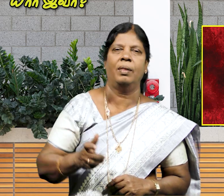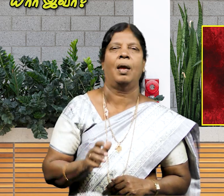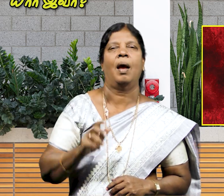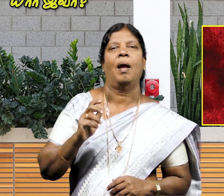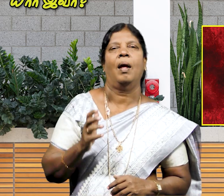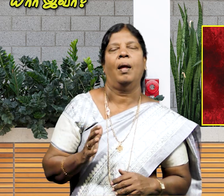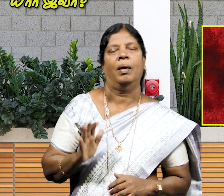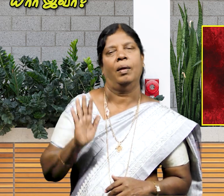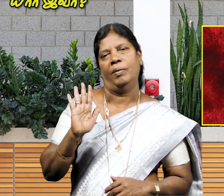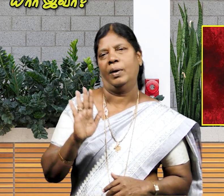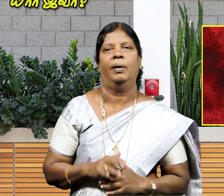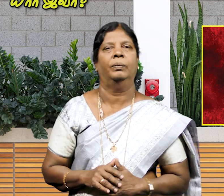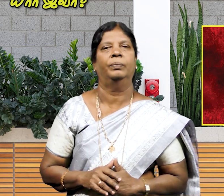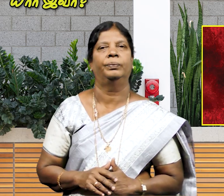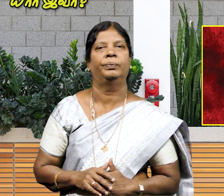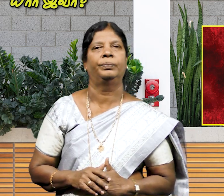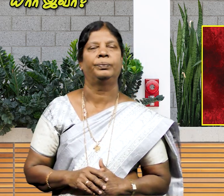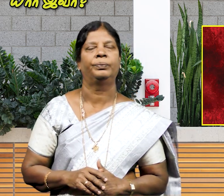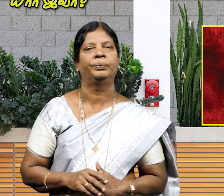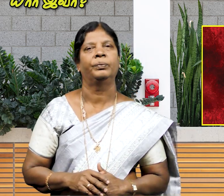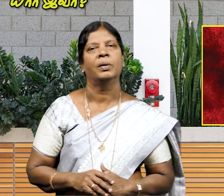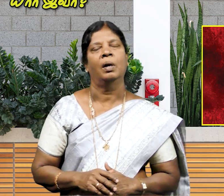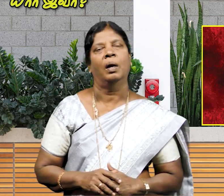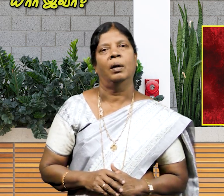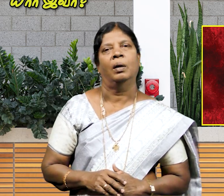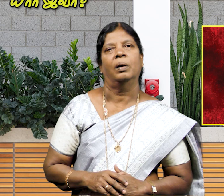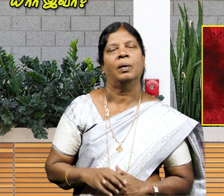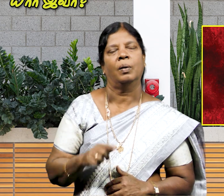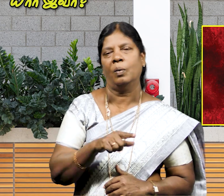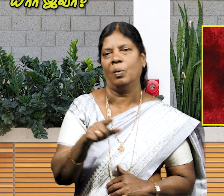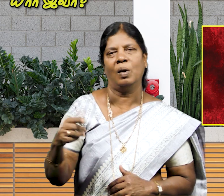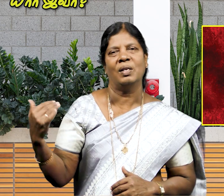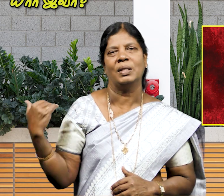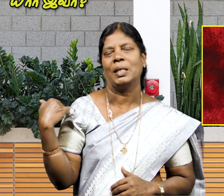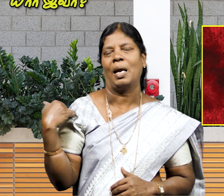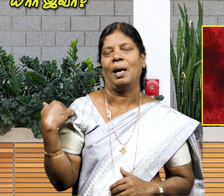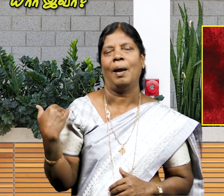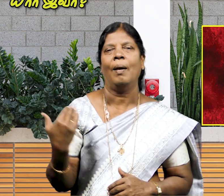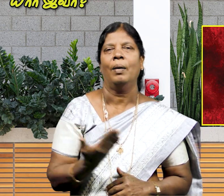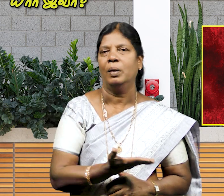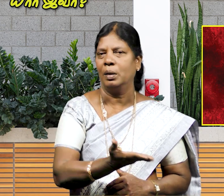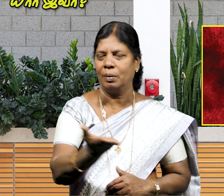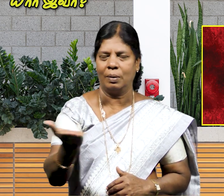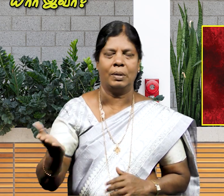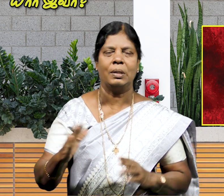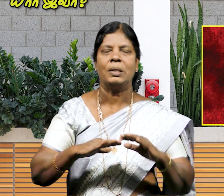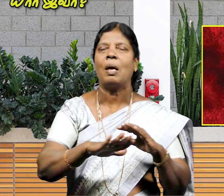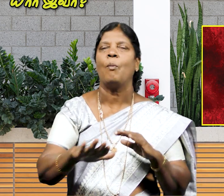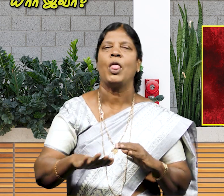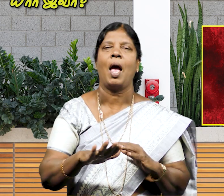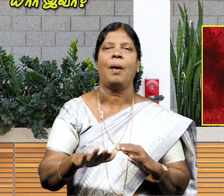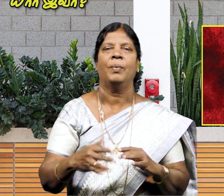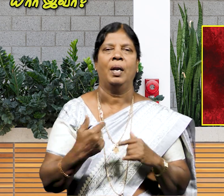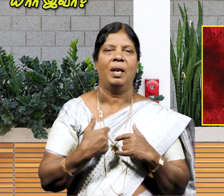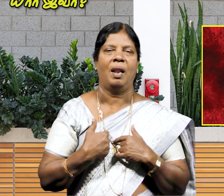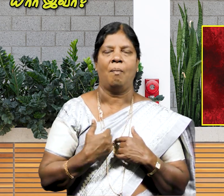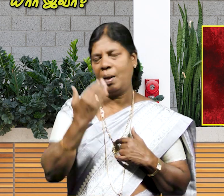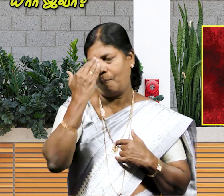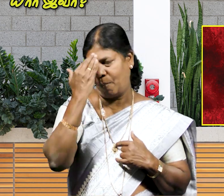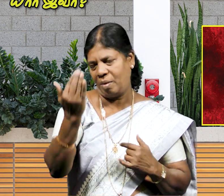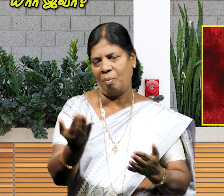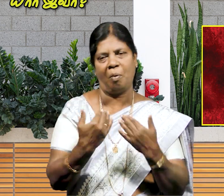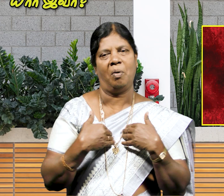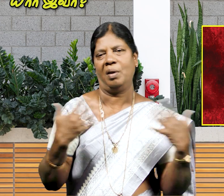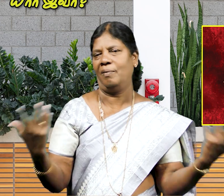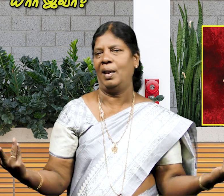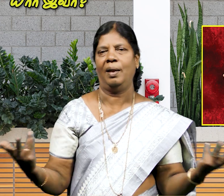மிக்கவர்கள். ஒருவேளை நம்முடைய சக மனிதர்கள், நம்முடைய சமுதாயம் நம்மை மதிக்காமல் இருக்கலாம்.